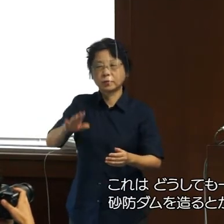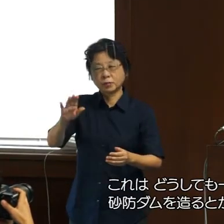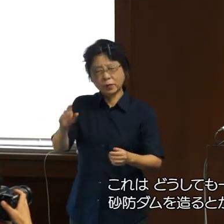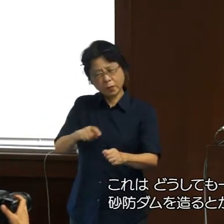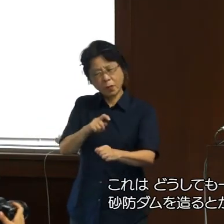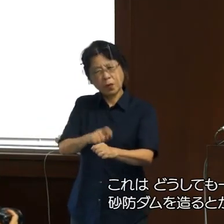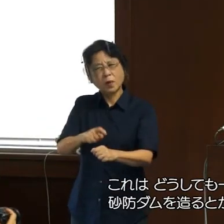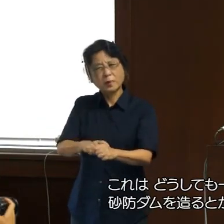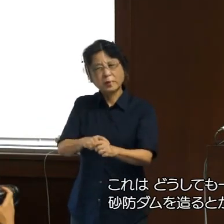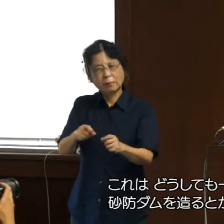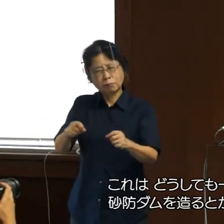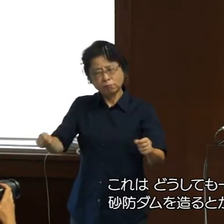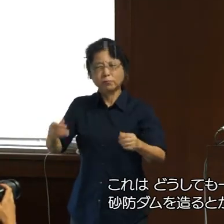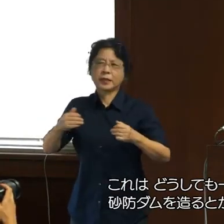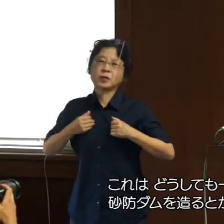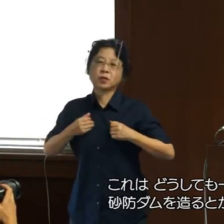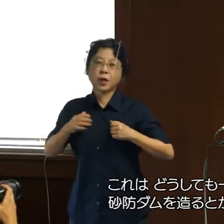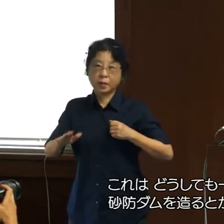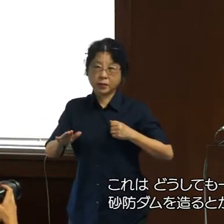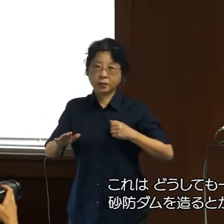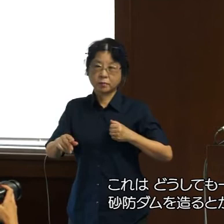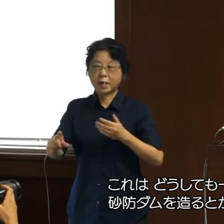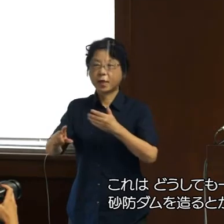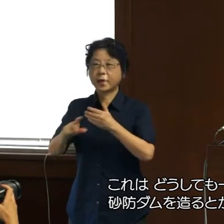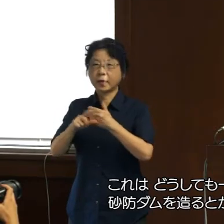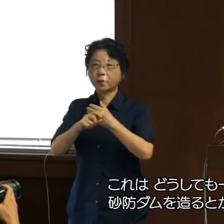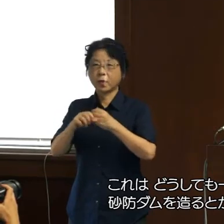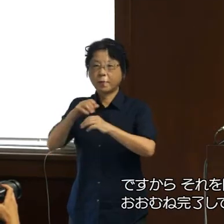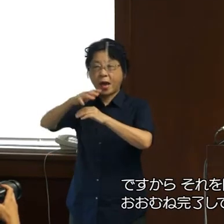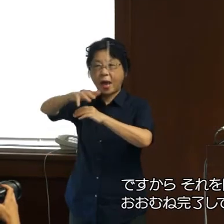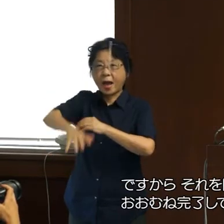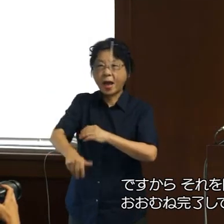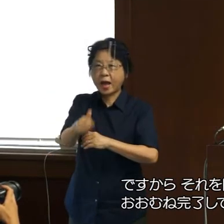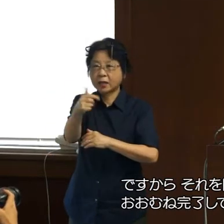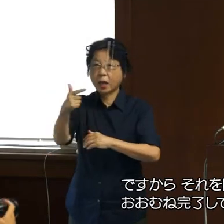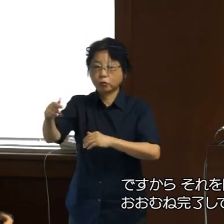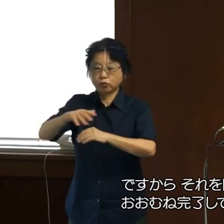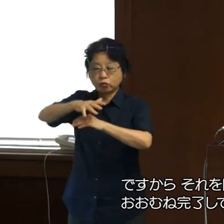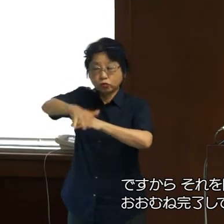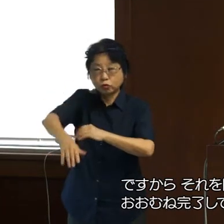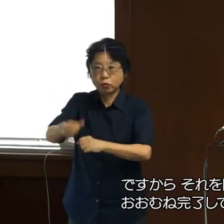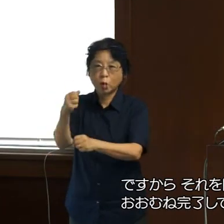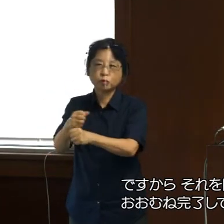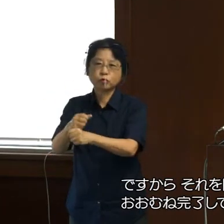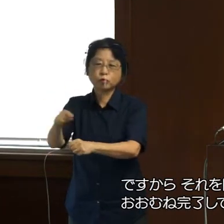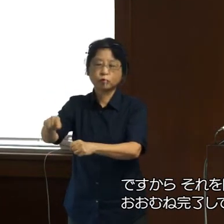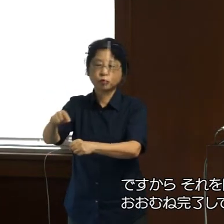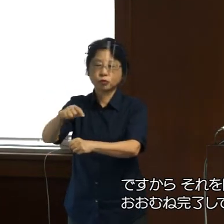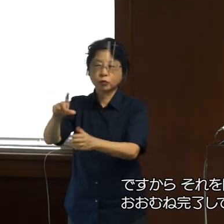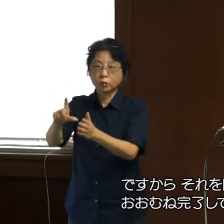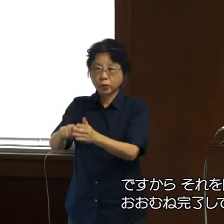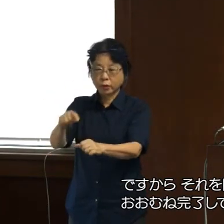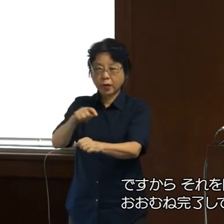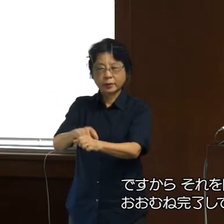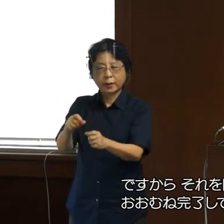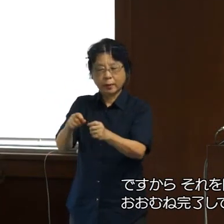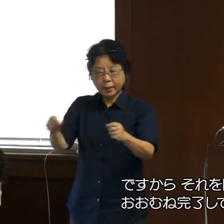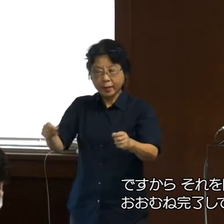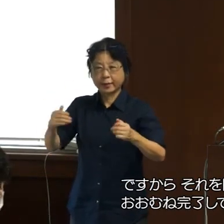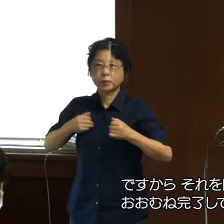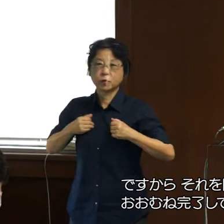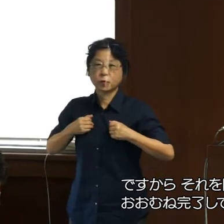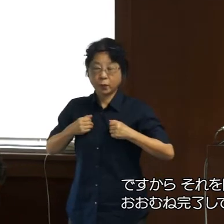まあ、ダムを作るとか、砂防ダムを作るとかですね。ですが、それを除いてはおおむね完了していると認識